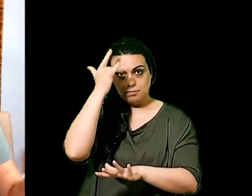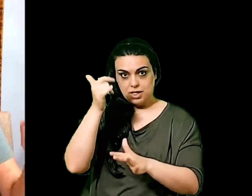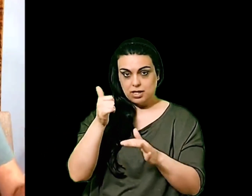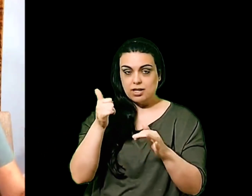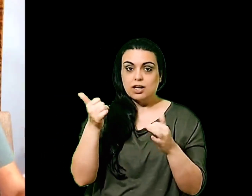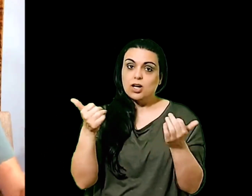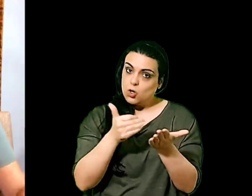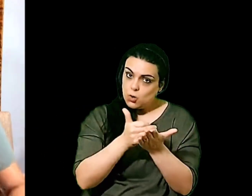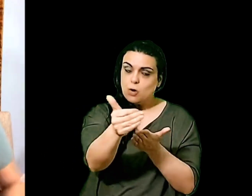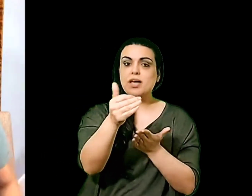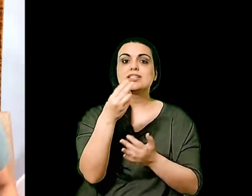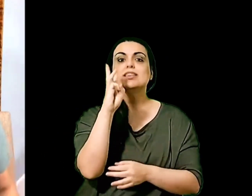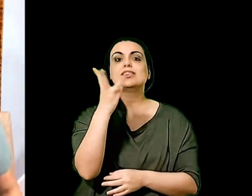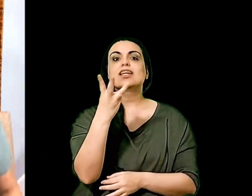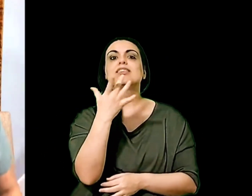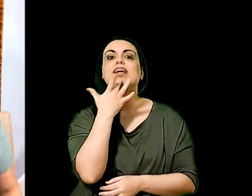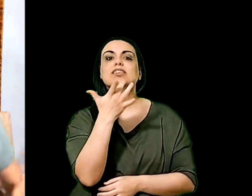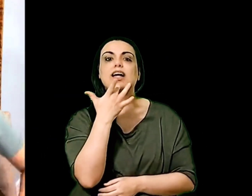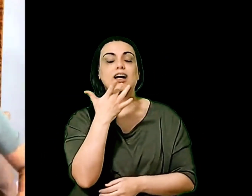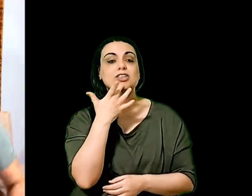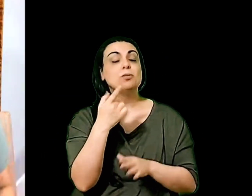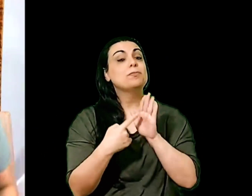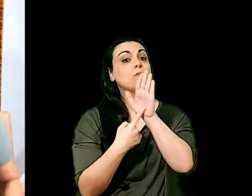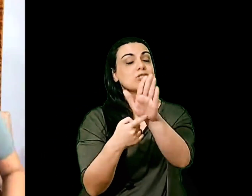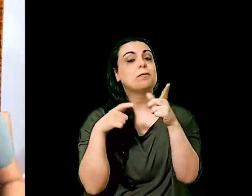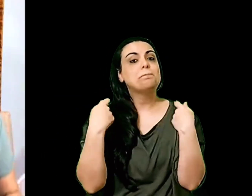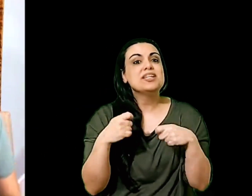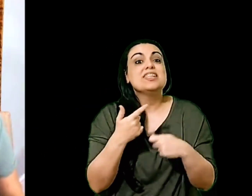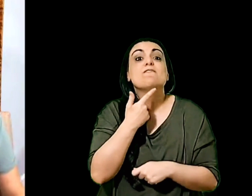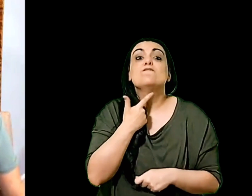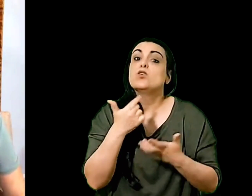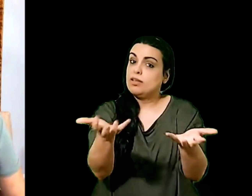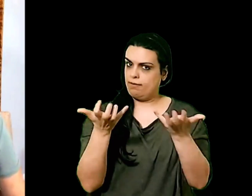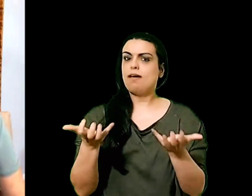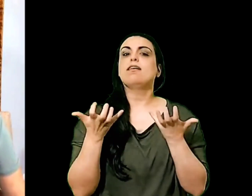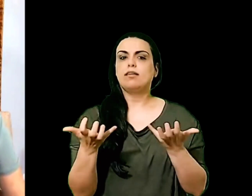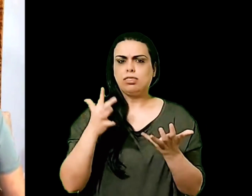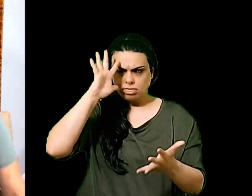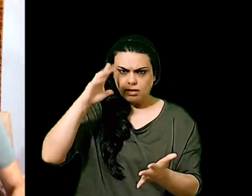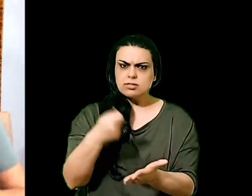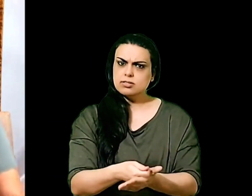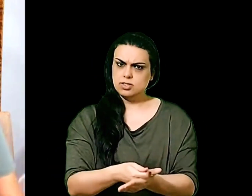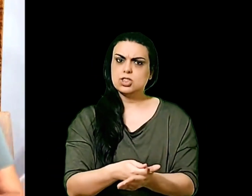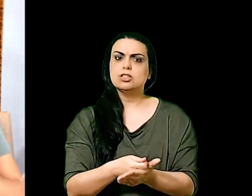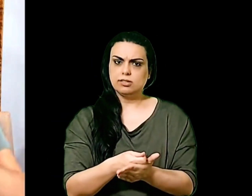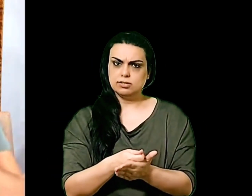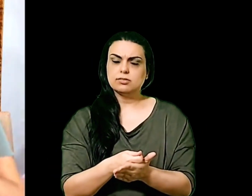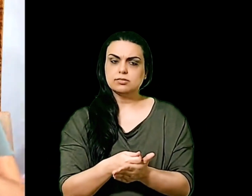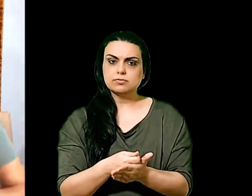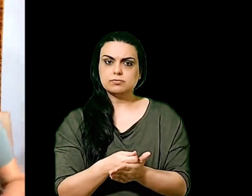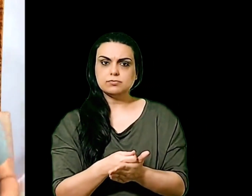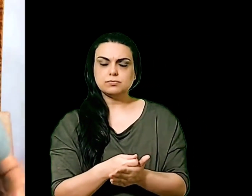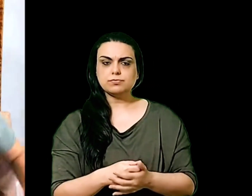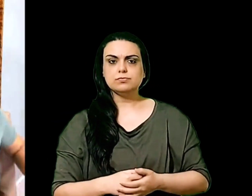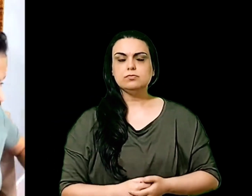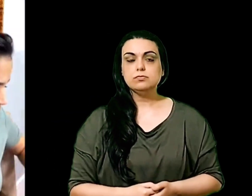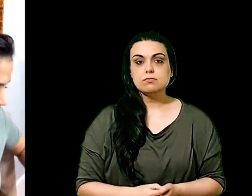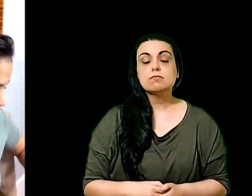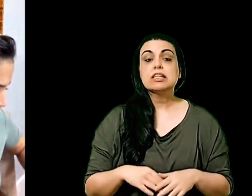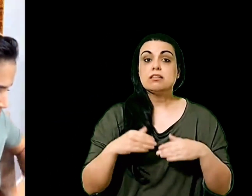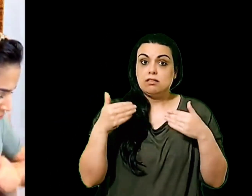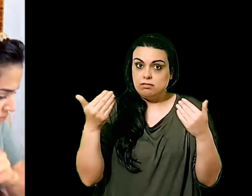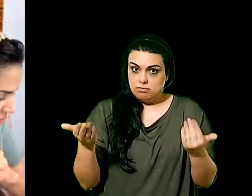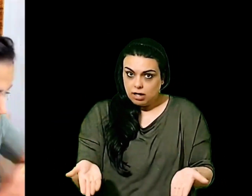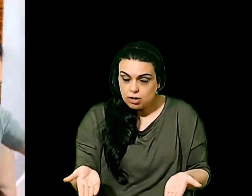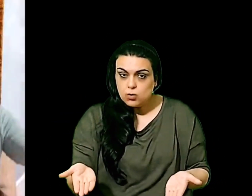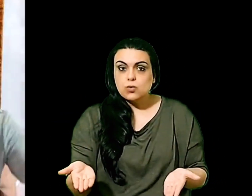seguir com as lives a partir de amanhã, 3 horas da tarde, para te mostrar que tem que ter disposição. Dentro disso, deixa eu abrir um negócio aqui para